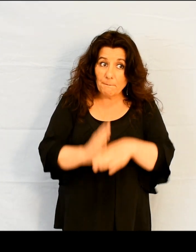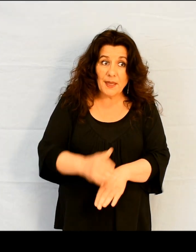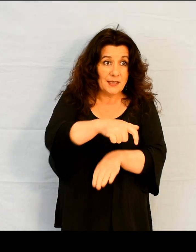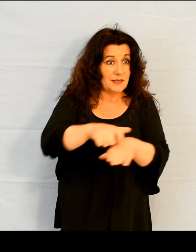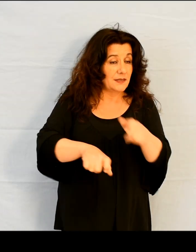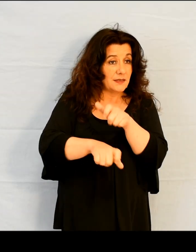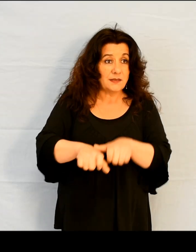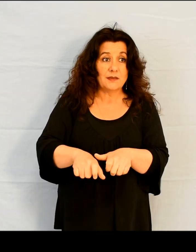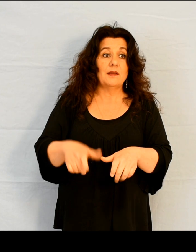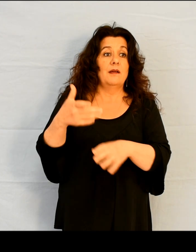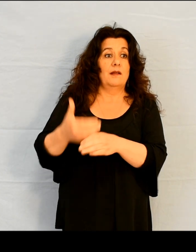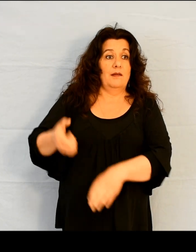le bâton à la main.